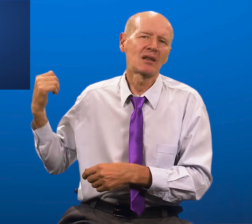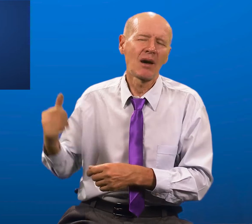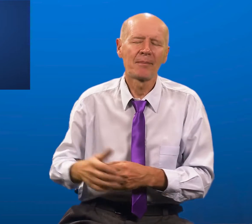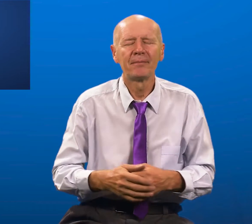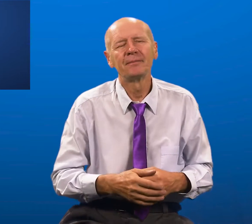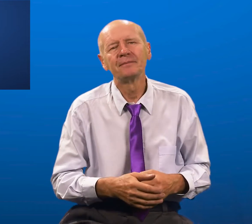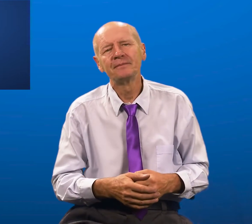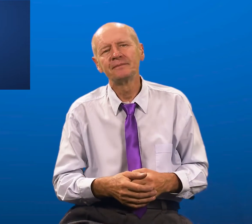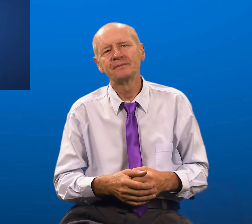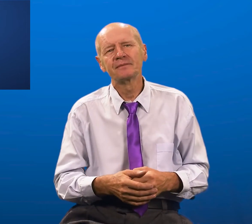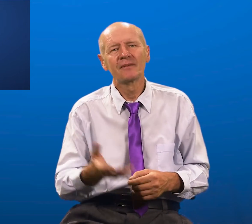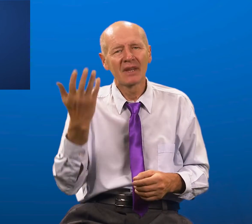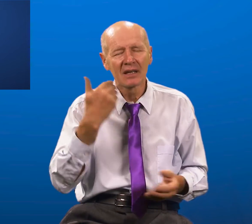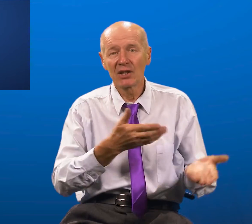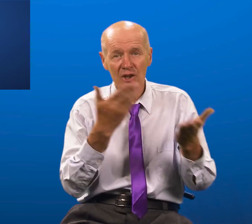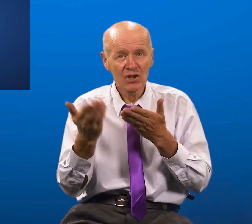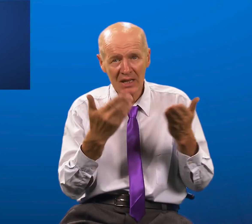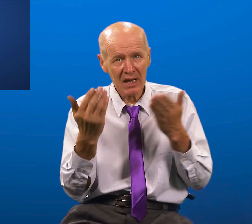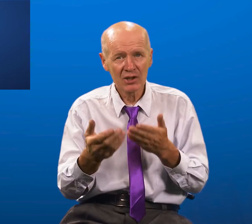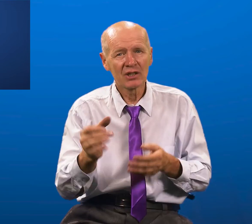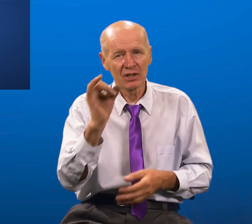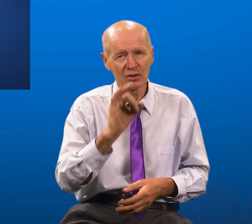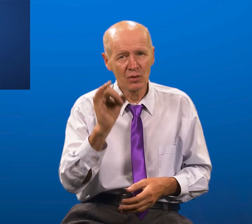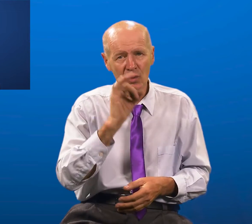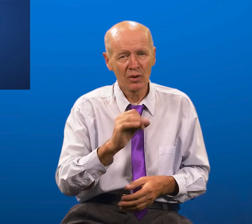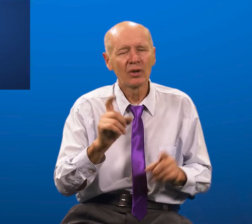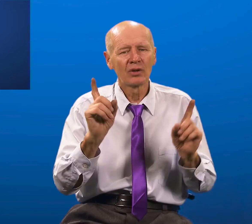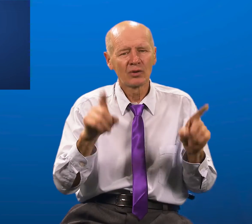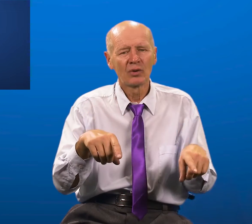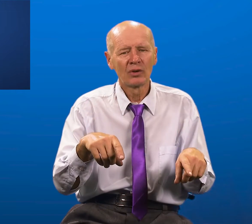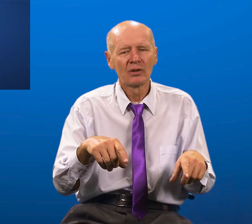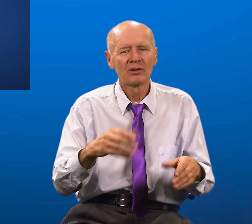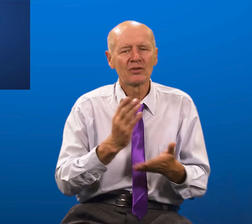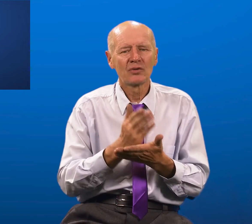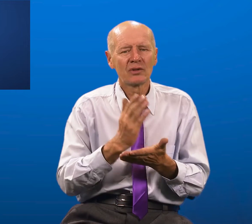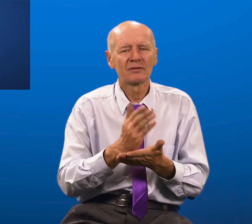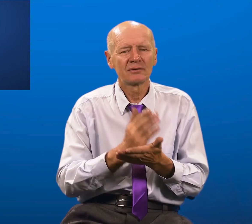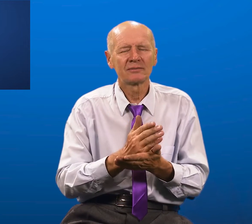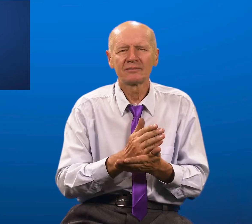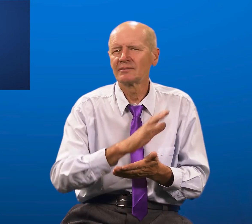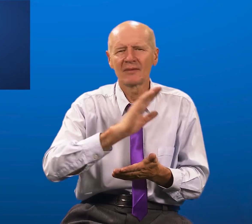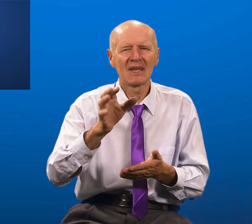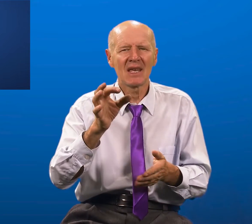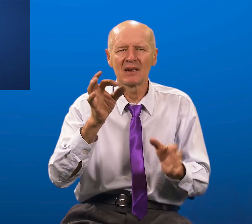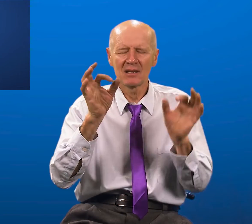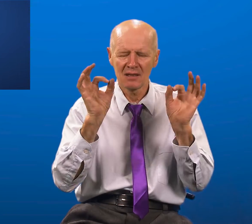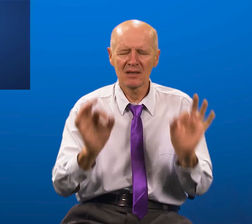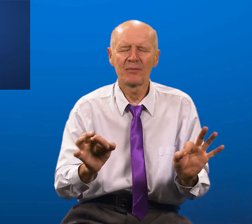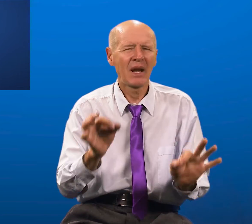Действительно, когда читаешь эту историю, то как бы существует все-таки